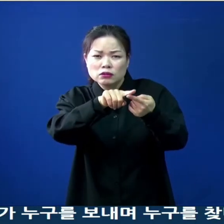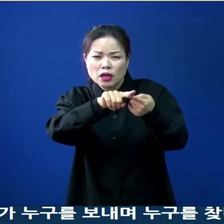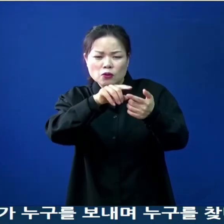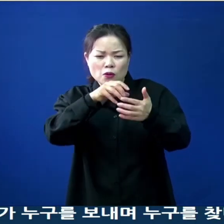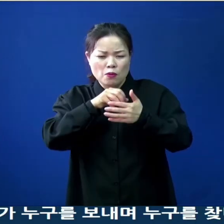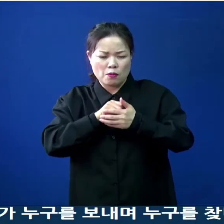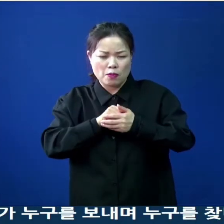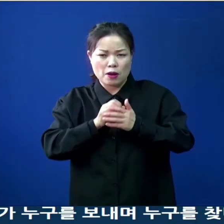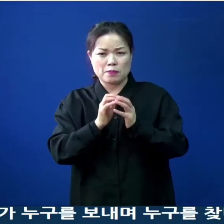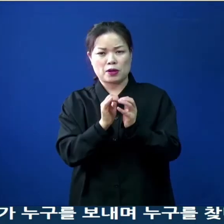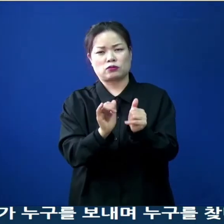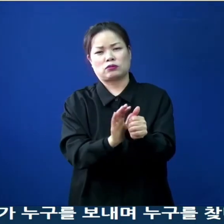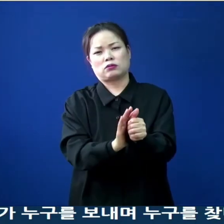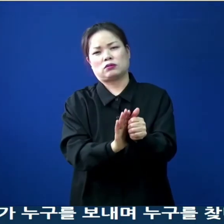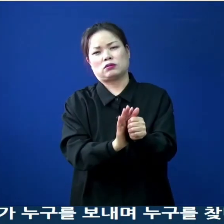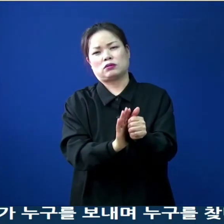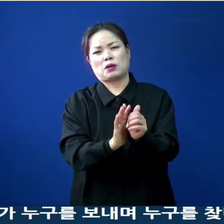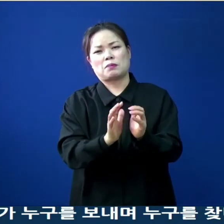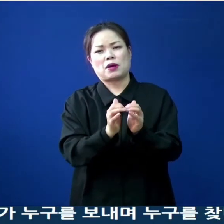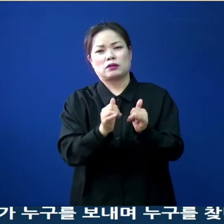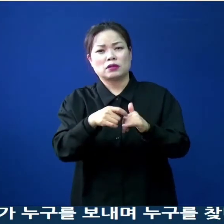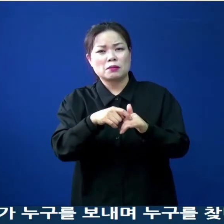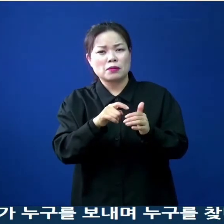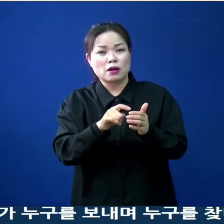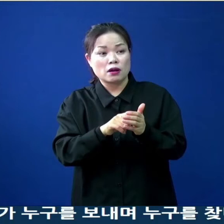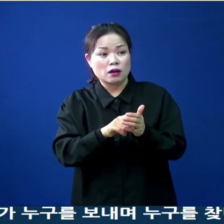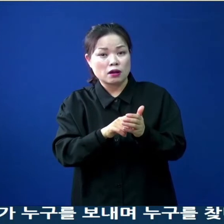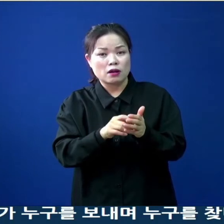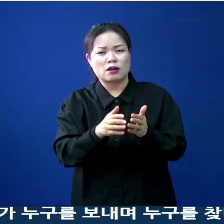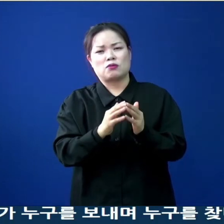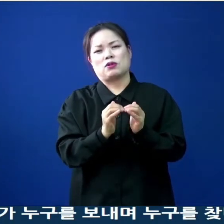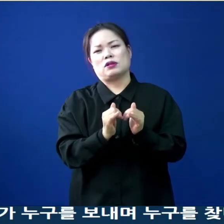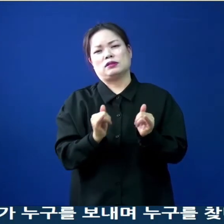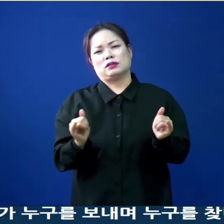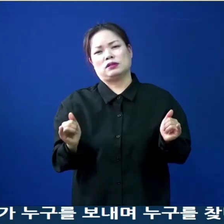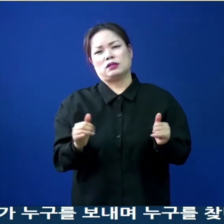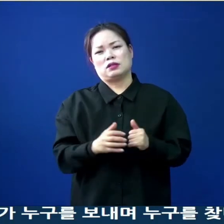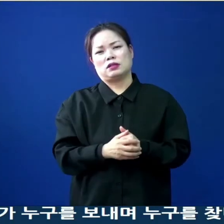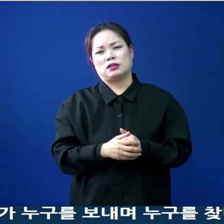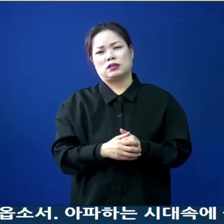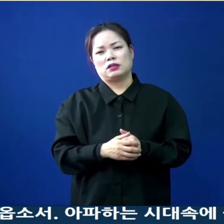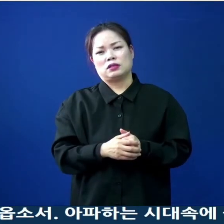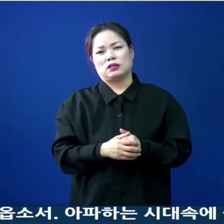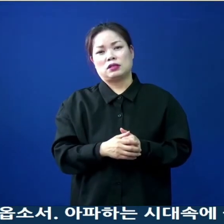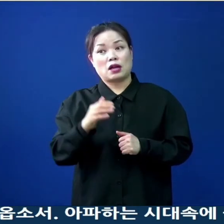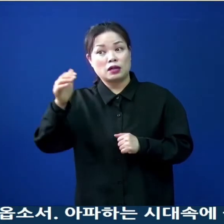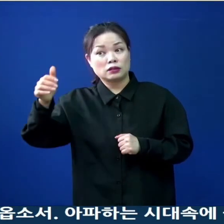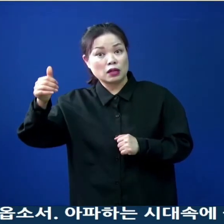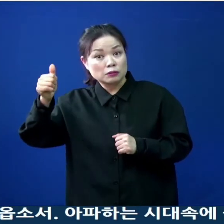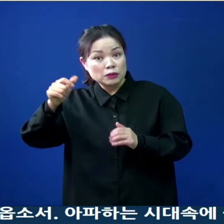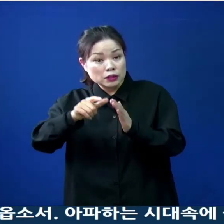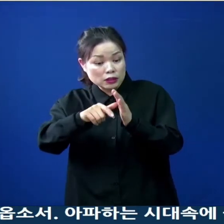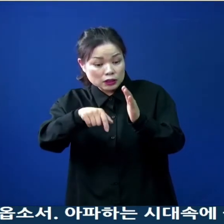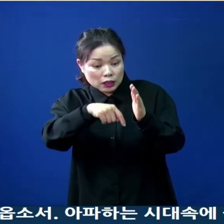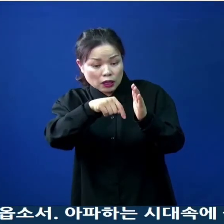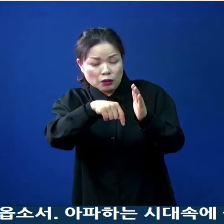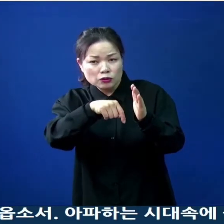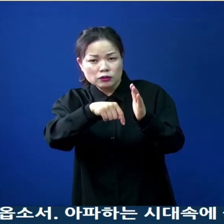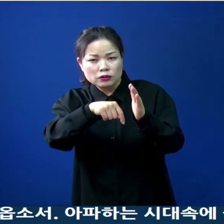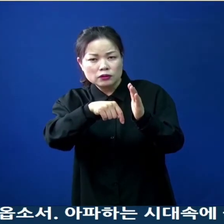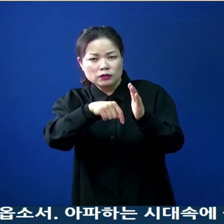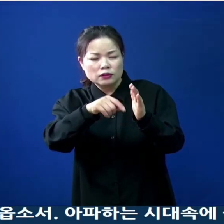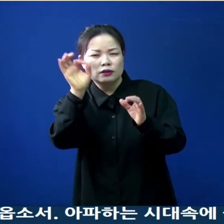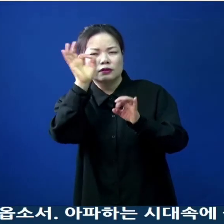담고 백성을 위로하고 백성을 마음으로 세워갈 자, 그를 하나님 이 시대 가운데